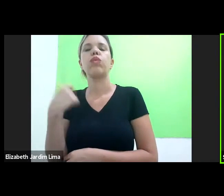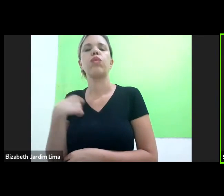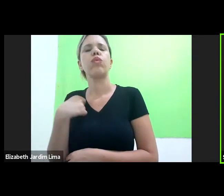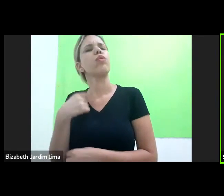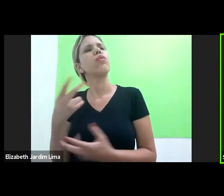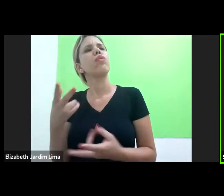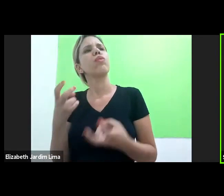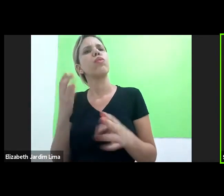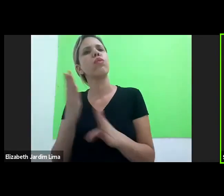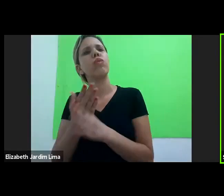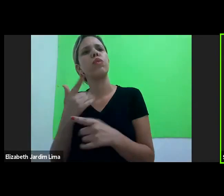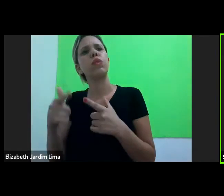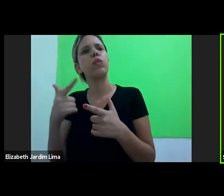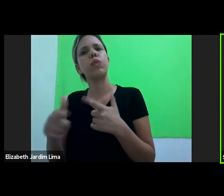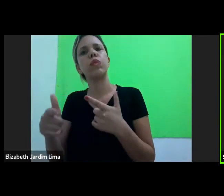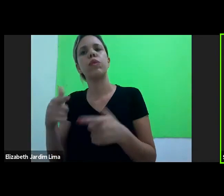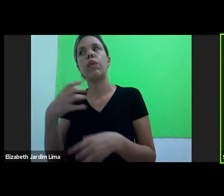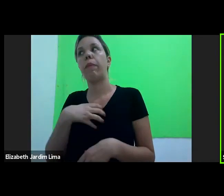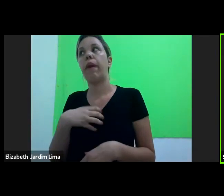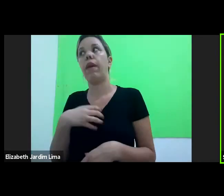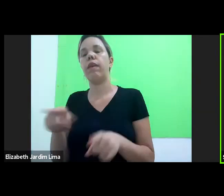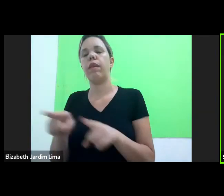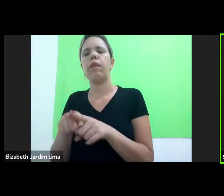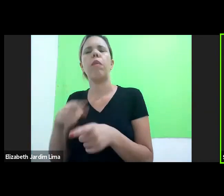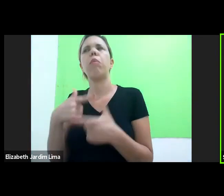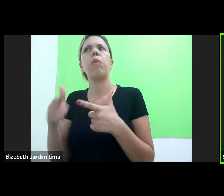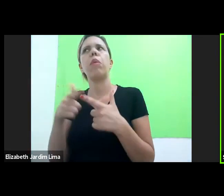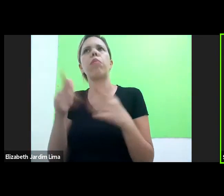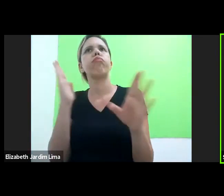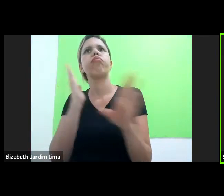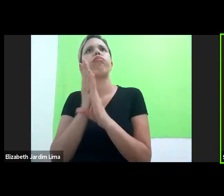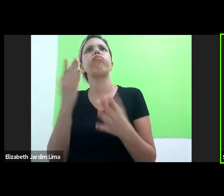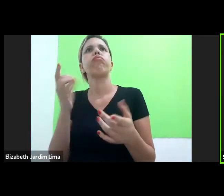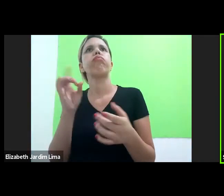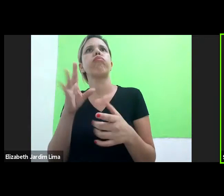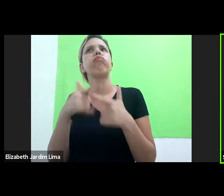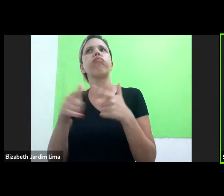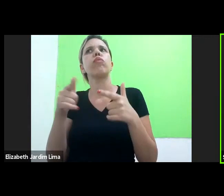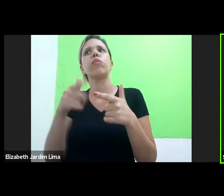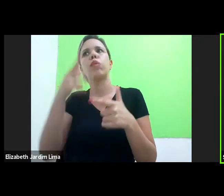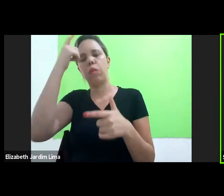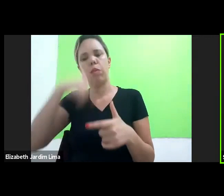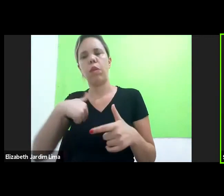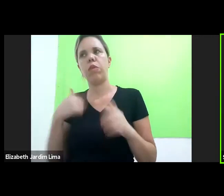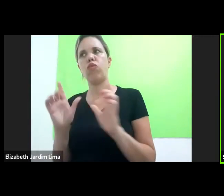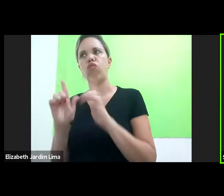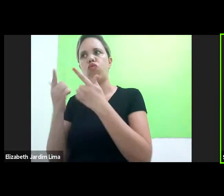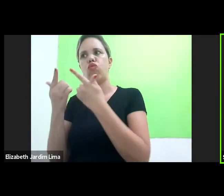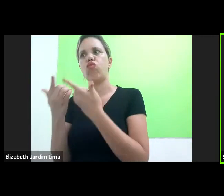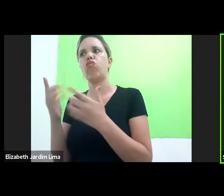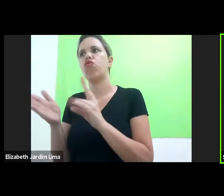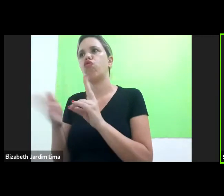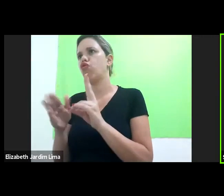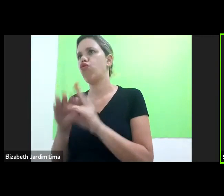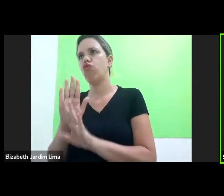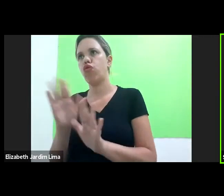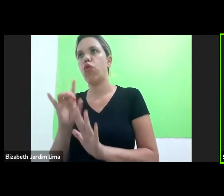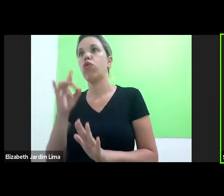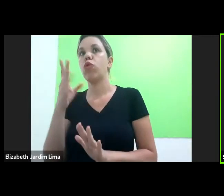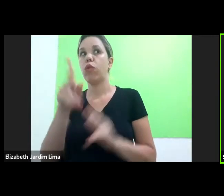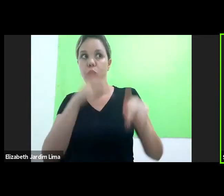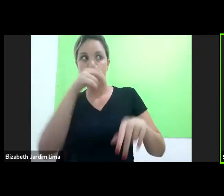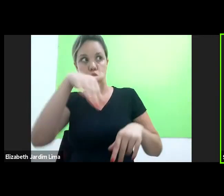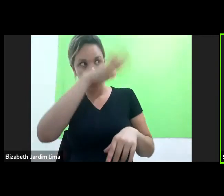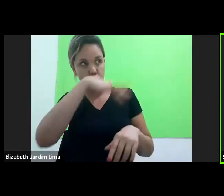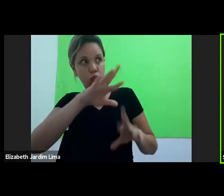de problemas, né, que não é um problema apenas enfrentado por minha comunidade, o meu povo, né, mas por